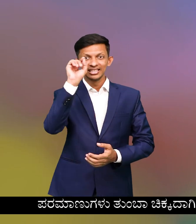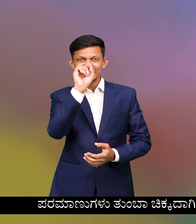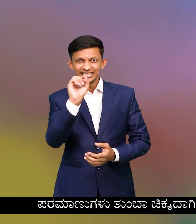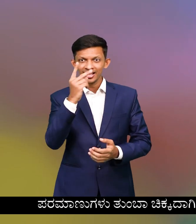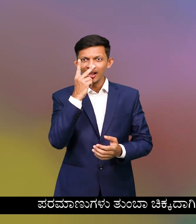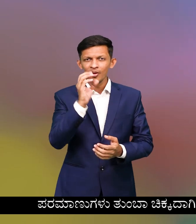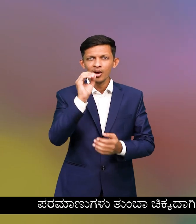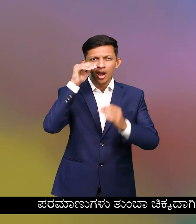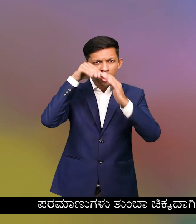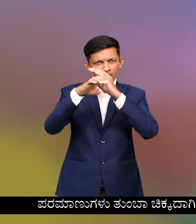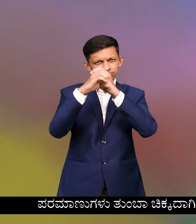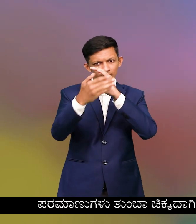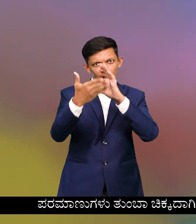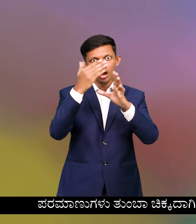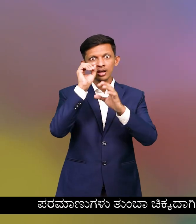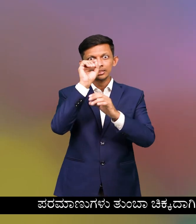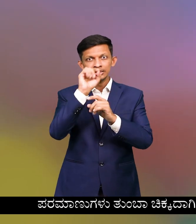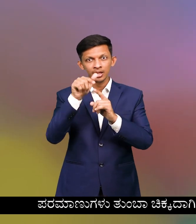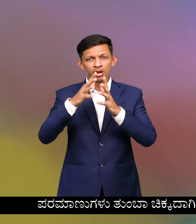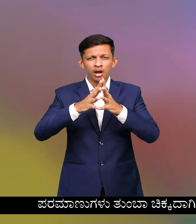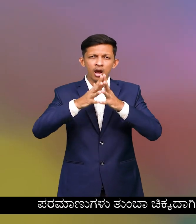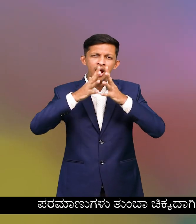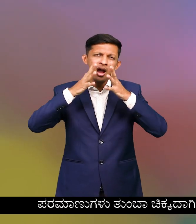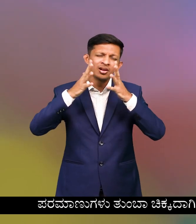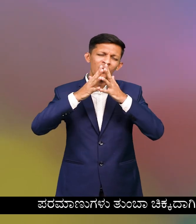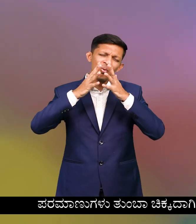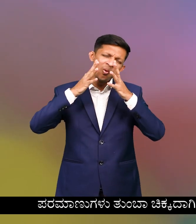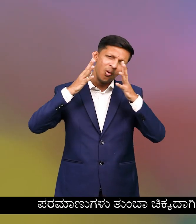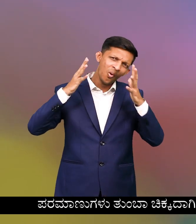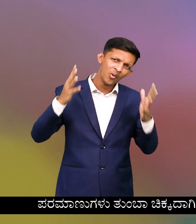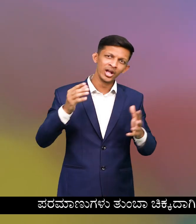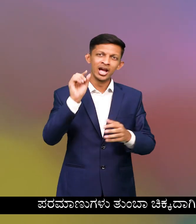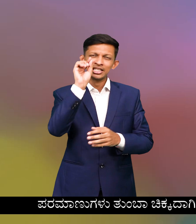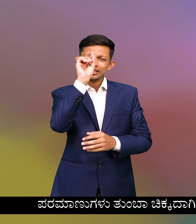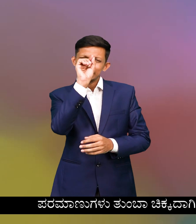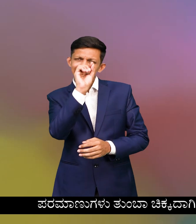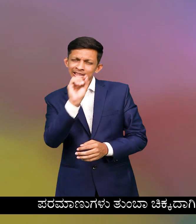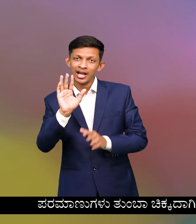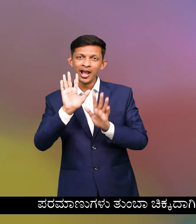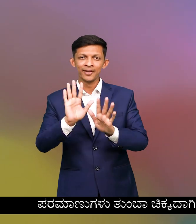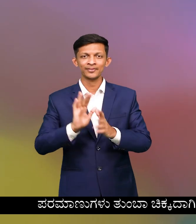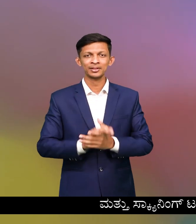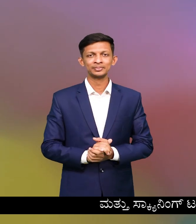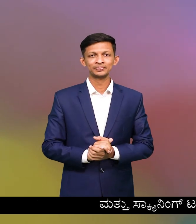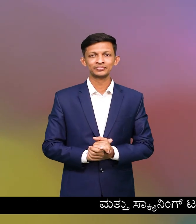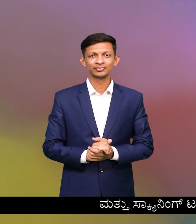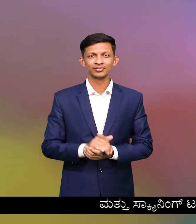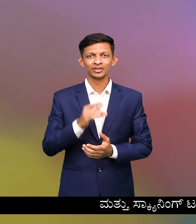ಪರಮಾಣುಗಳು ತುಂಬ ಚಿಕ್ಕದಾಗಿದೆ. ಎಲೆಕ್ಟ್ರಾನ್ ಮೈಕ್ರೋಸ್ಕೋಪ್, ಫೀಲ್ಡ್ ಅಯಾನ್ ಮೈಕ್ರೋಸ್ಕೋಪ್ ಮತ್ತು